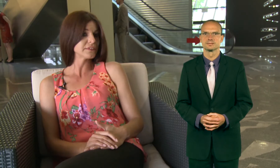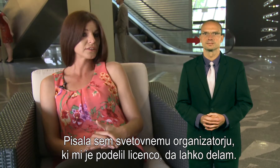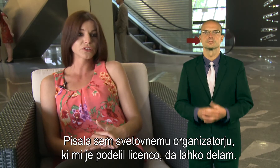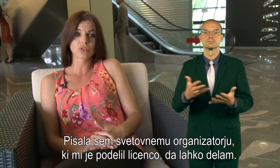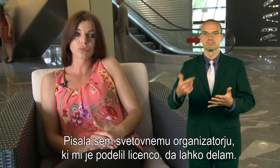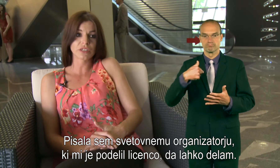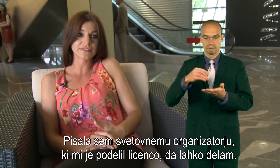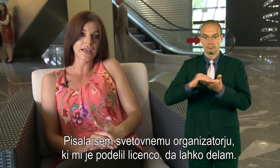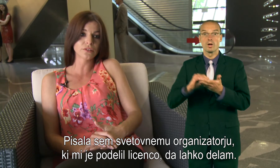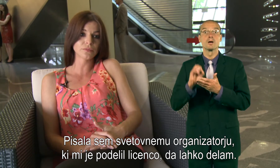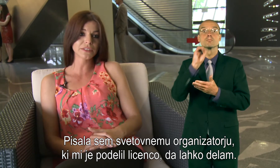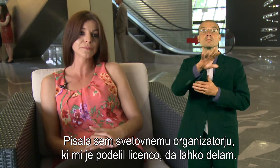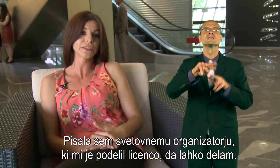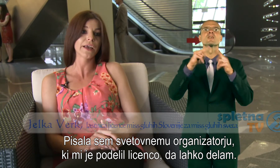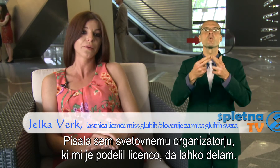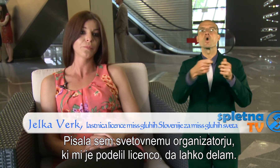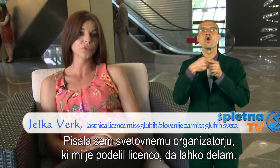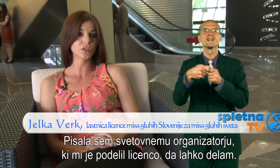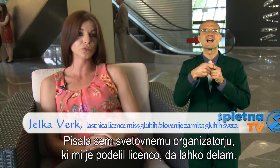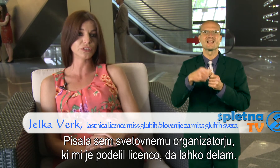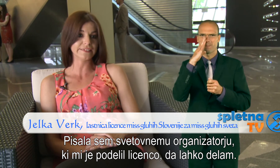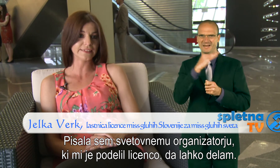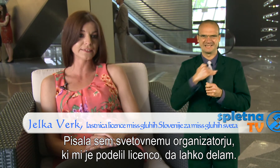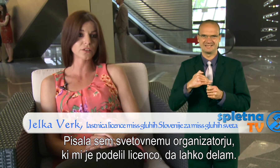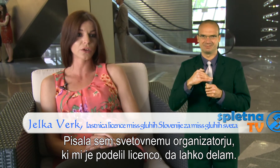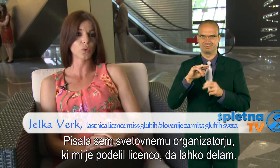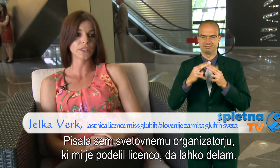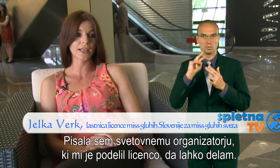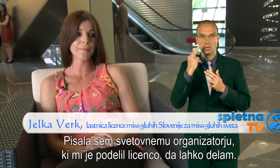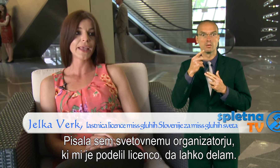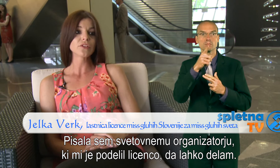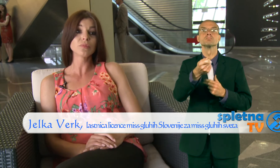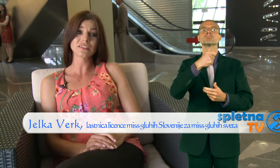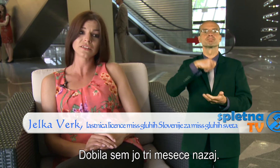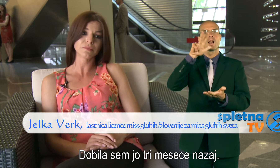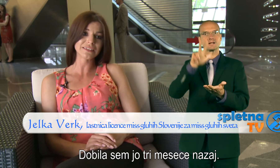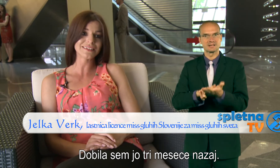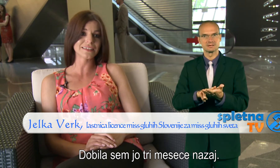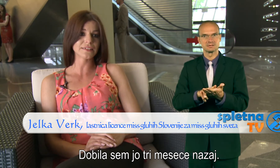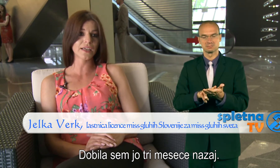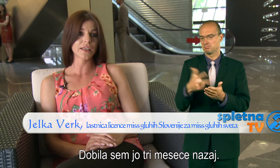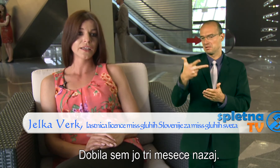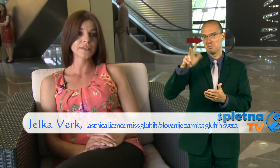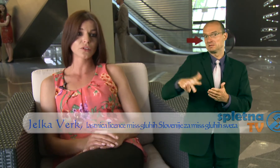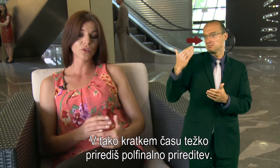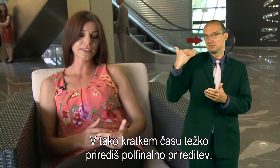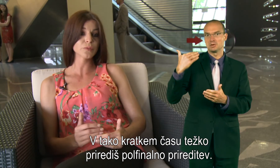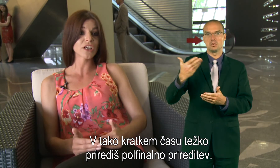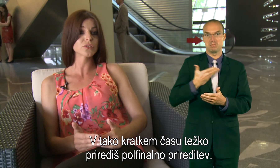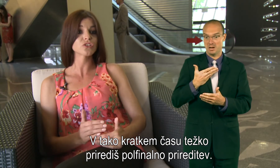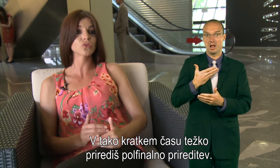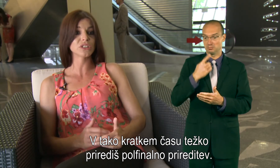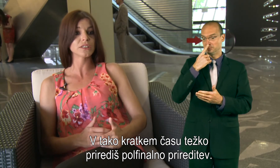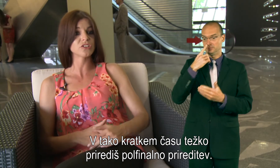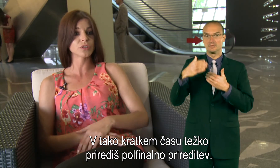Sem pisala svetovnemu organizatorju, ki mi je podelil licenco, da lahko delam. Dobila sem 3 mesece nazaj in tako v kratkem